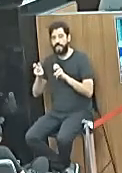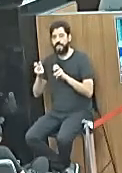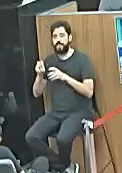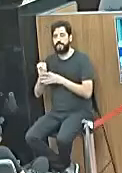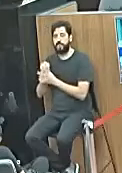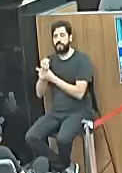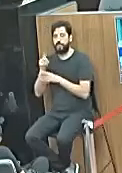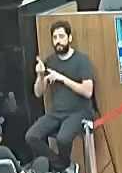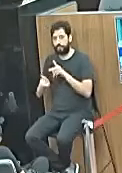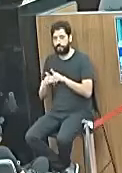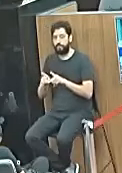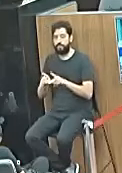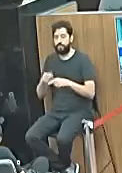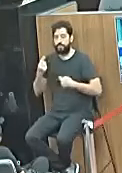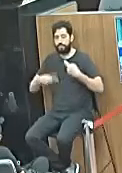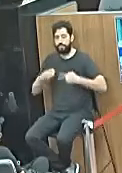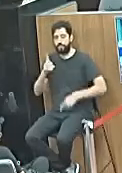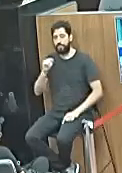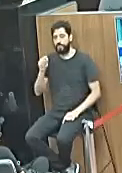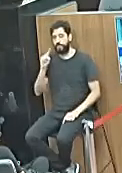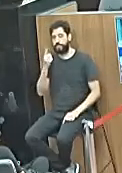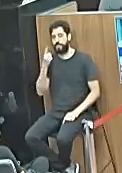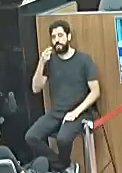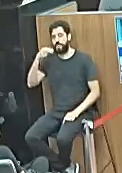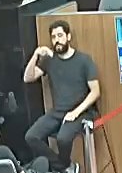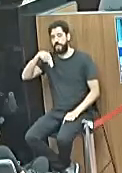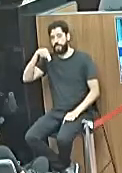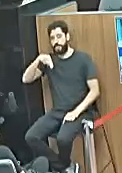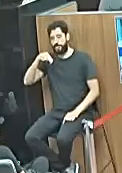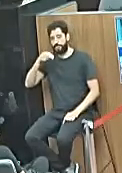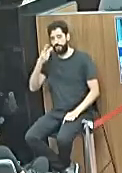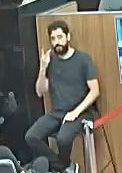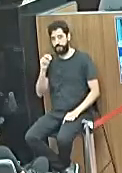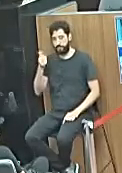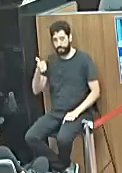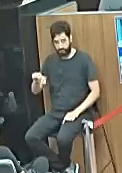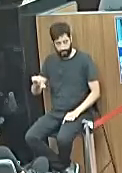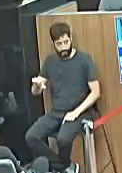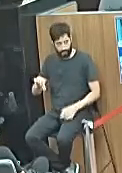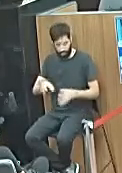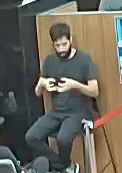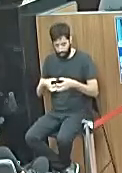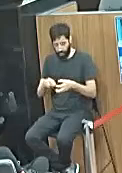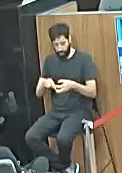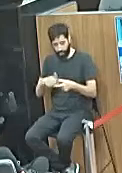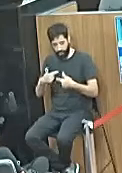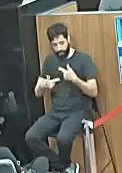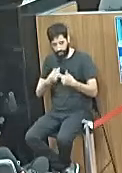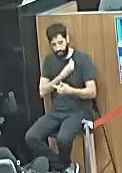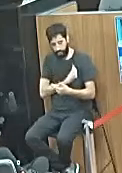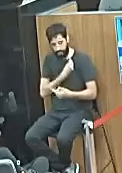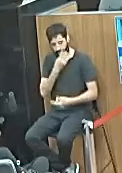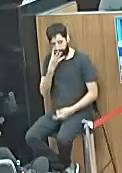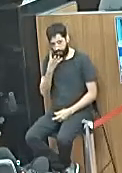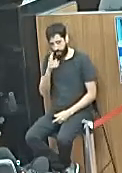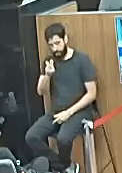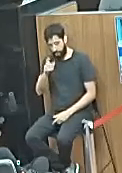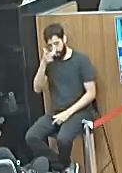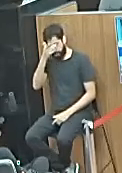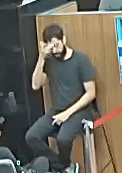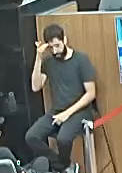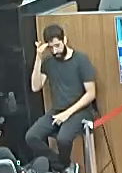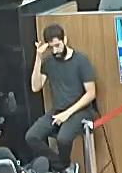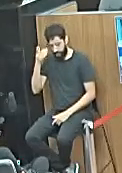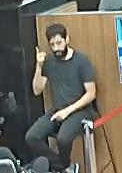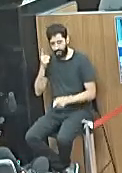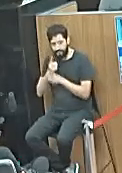pública foi debatido no dia 1º de novembro de 2019 o grupo de trabalho com a participação de 45 pessoas